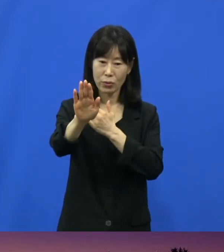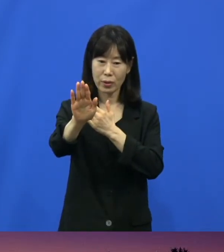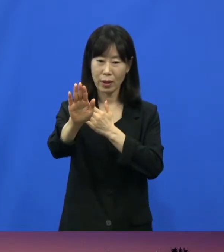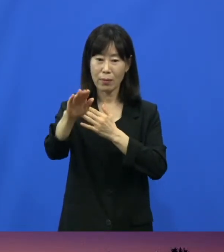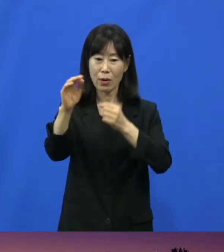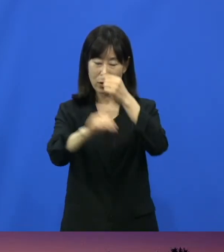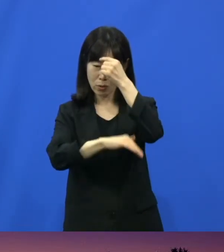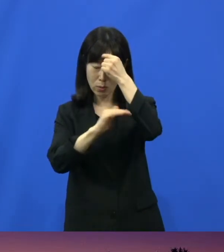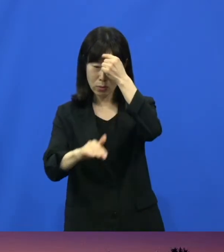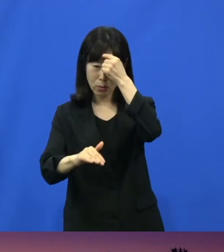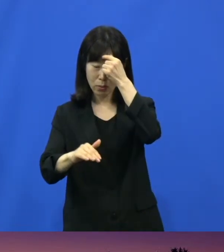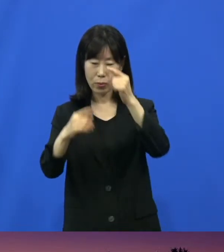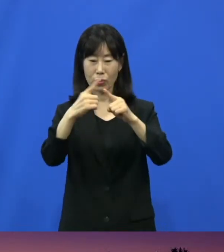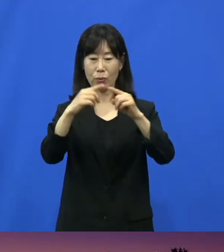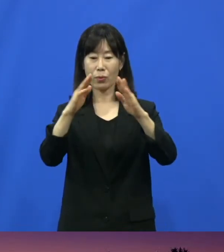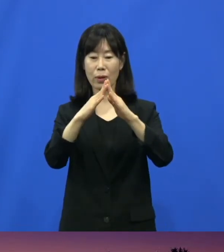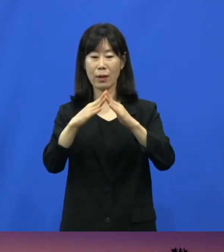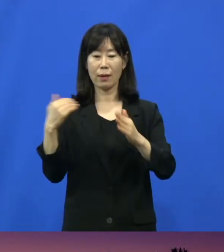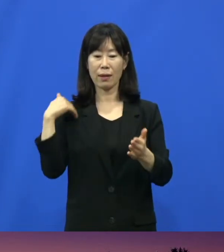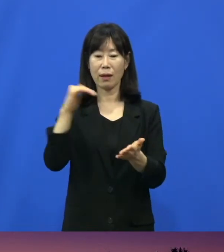안 돌아와.